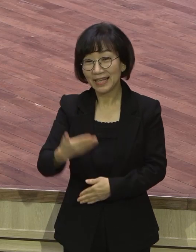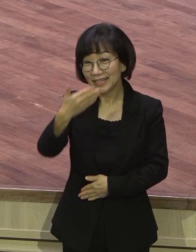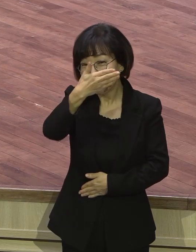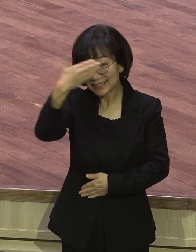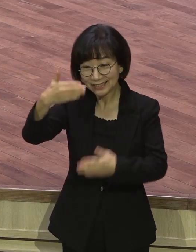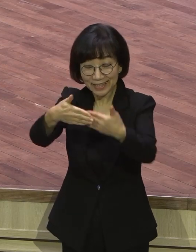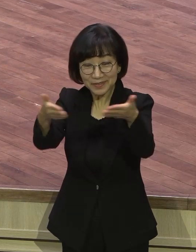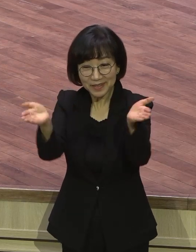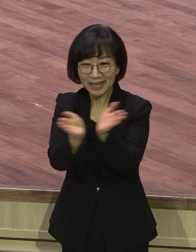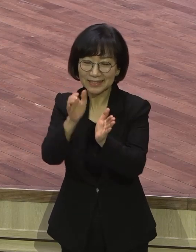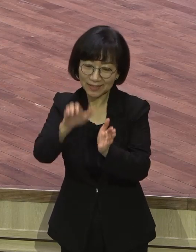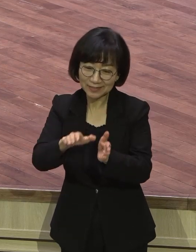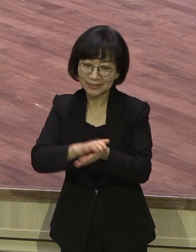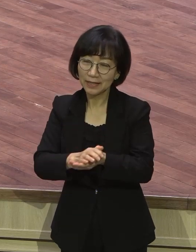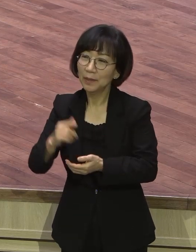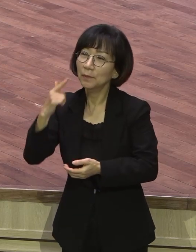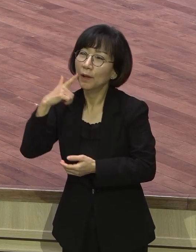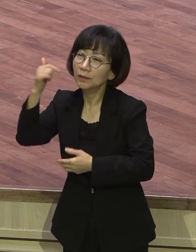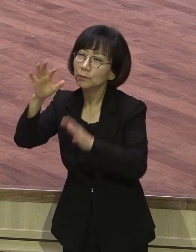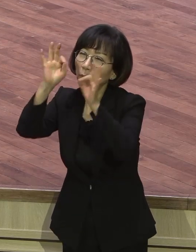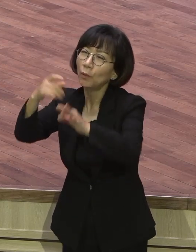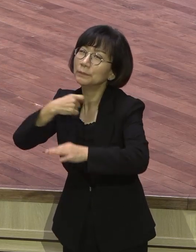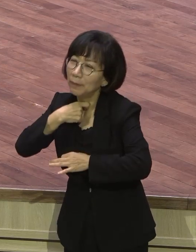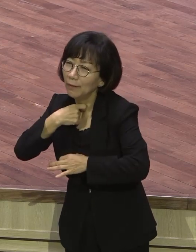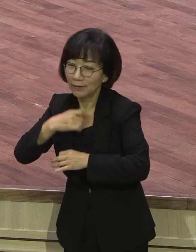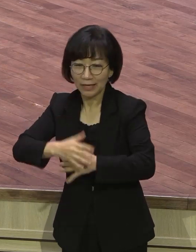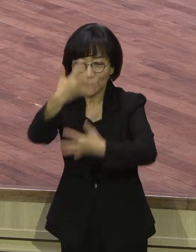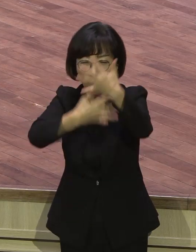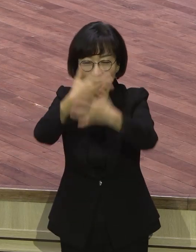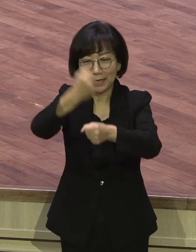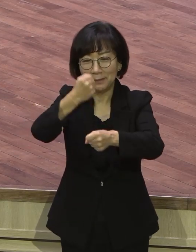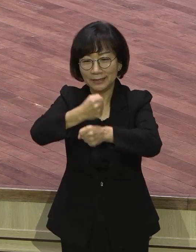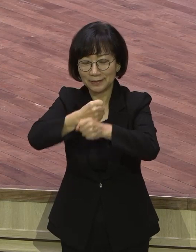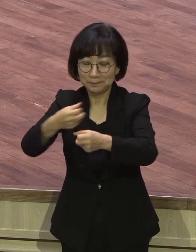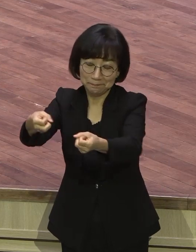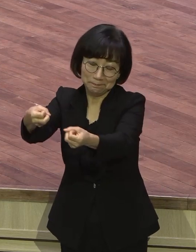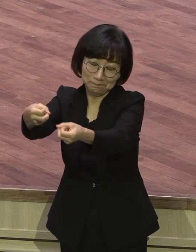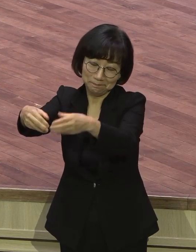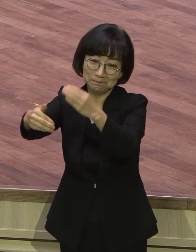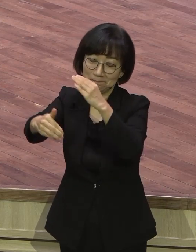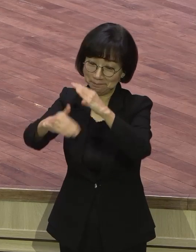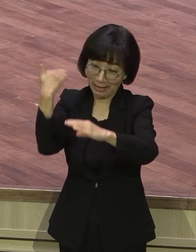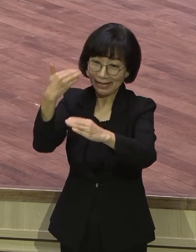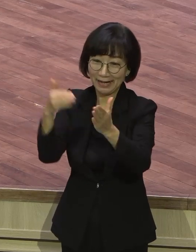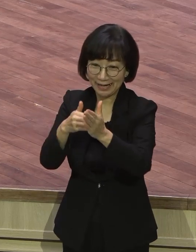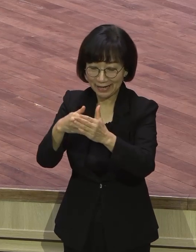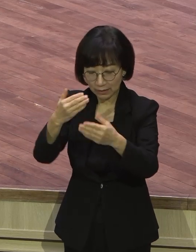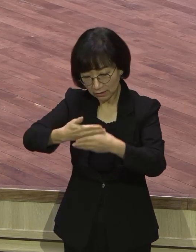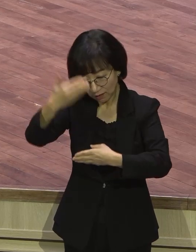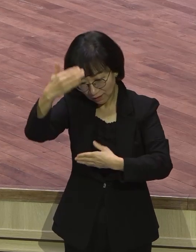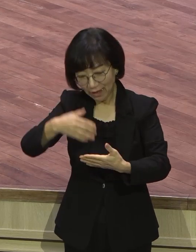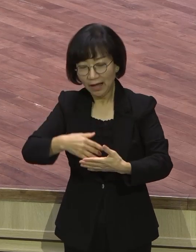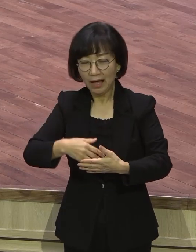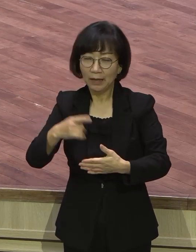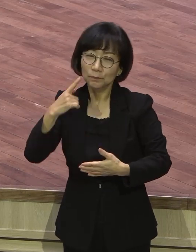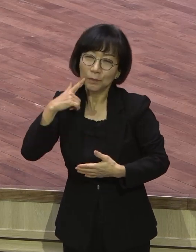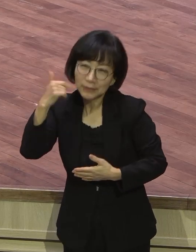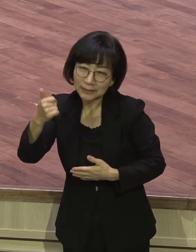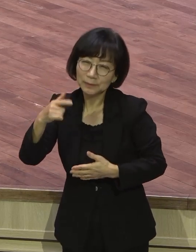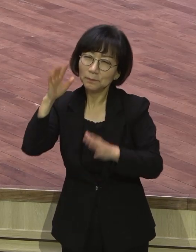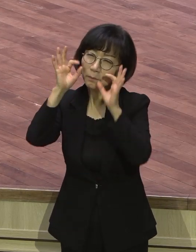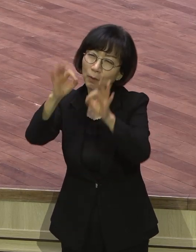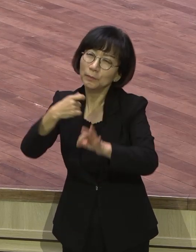목사님이 보고 싶다고 영상을 만들어 보냈더라고요. 영상을 통해서 목사님이 보고